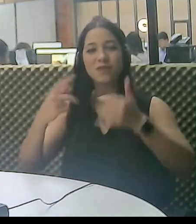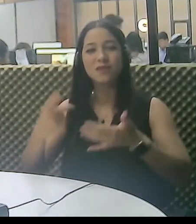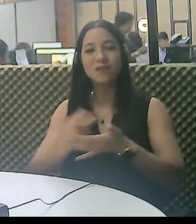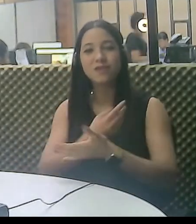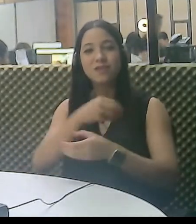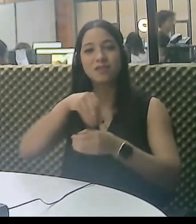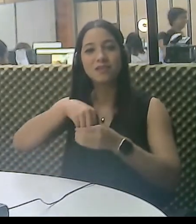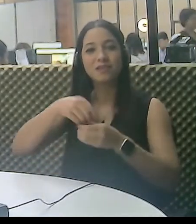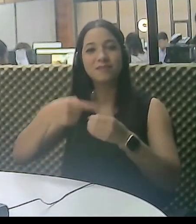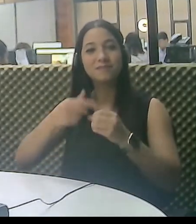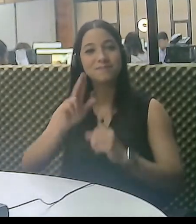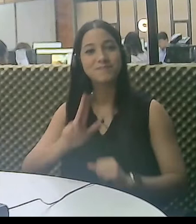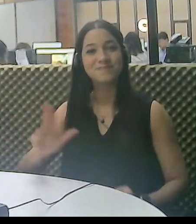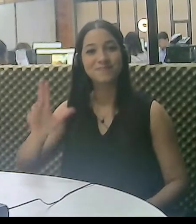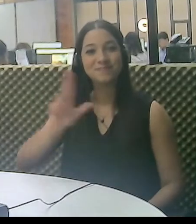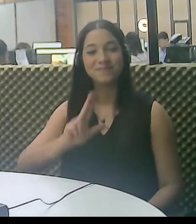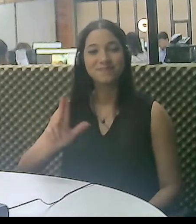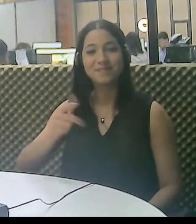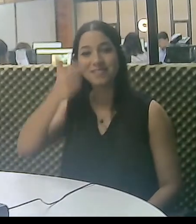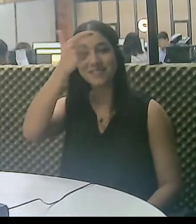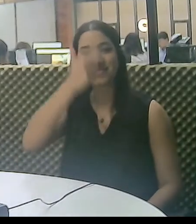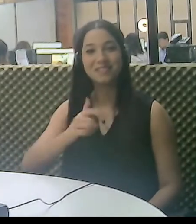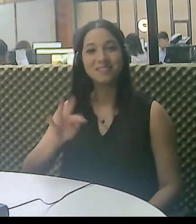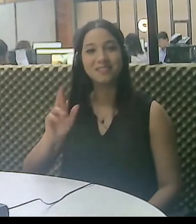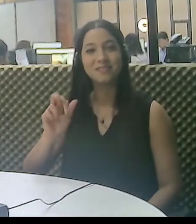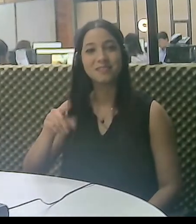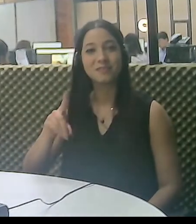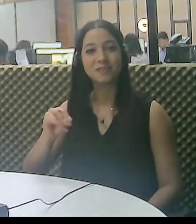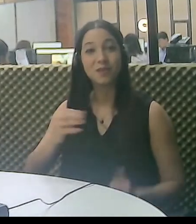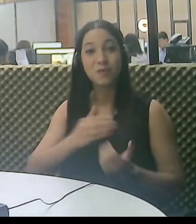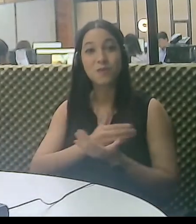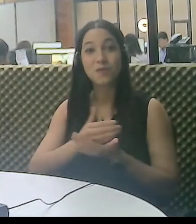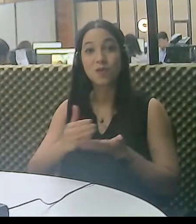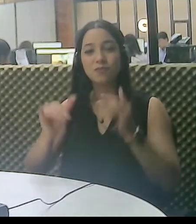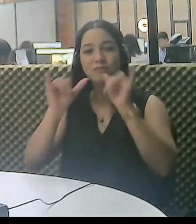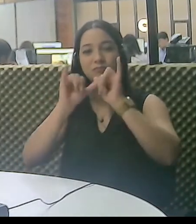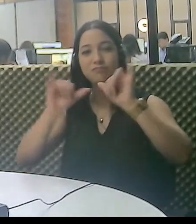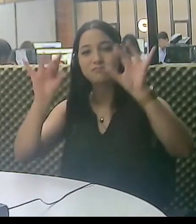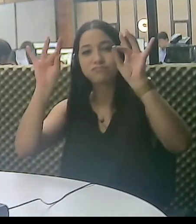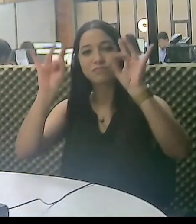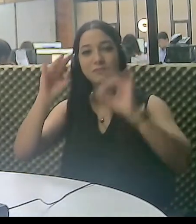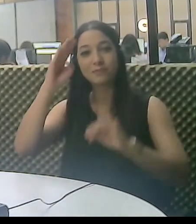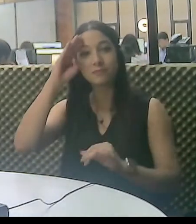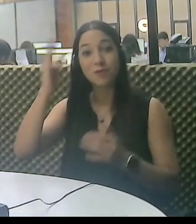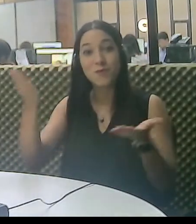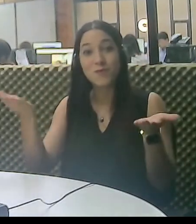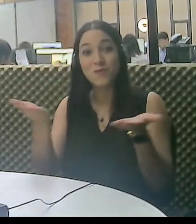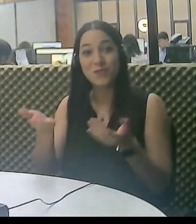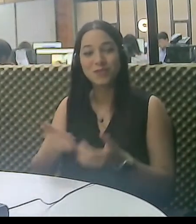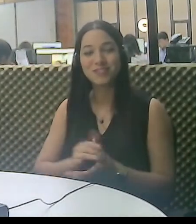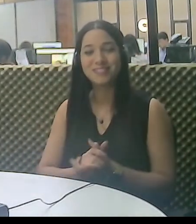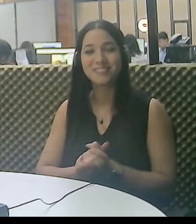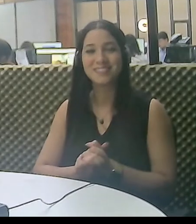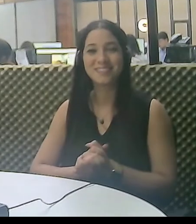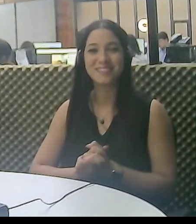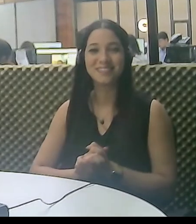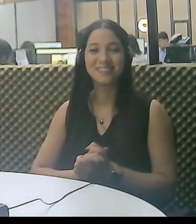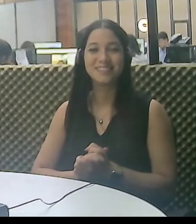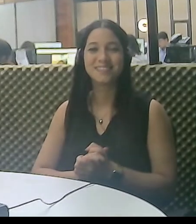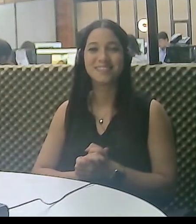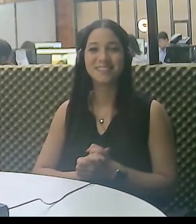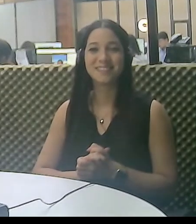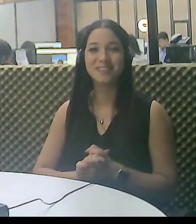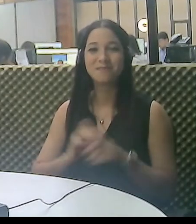que de fato acontece em Uberlândia. Eu sou o Fernando Cássio e começamos com os destaques da edição de hoje.